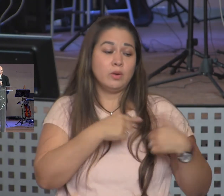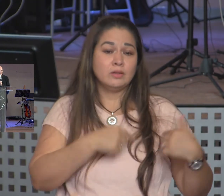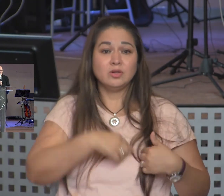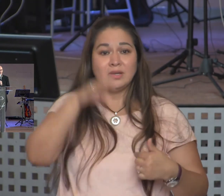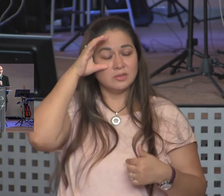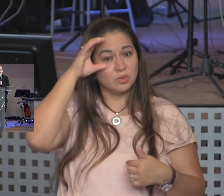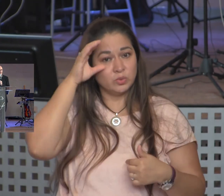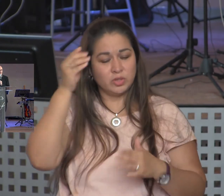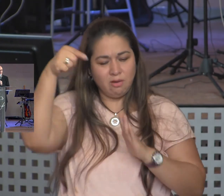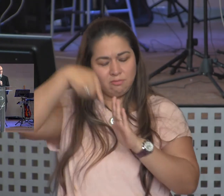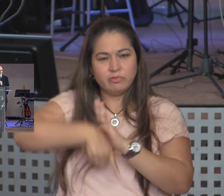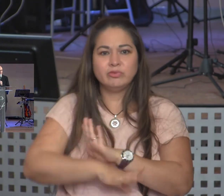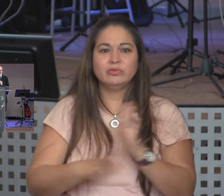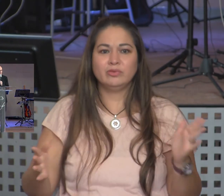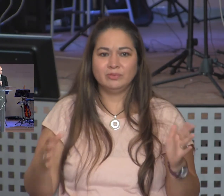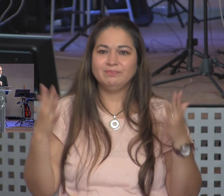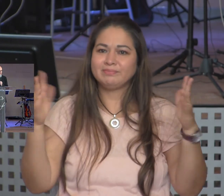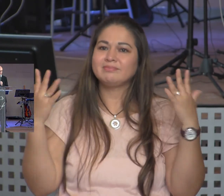Eso se llama oír